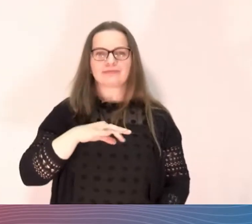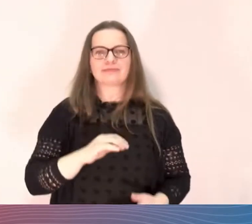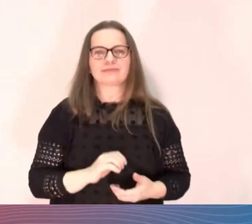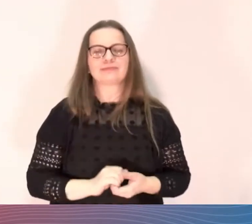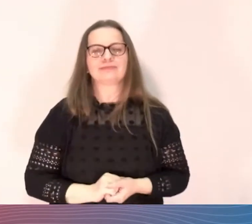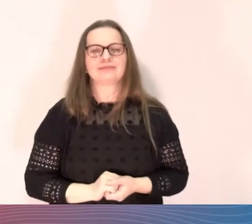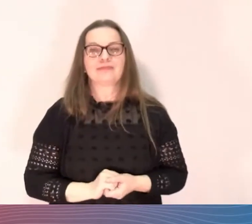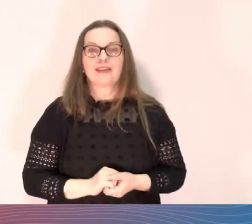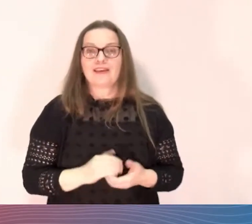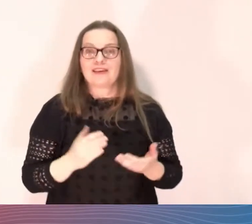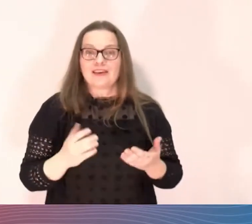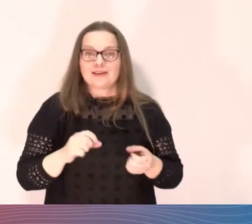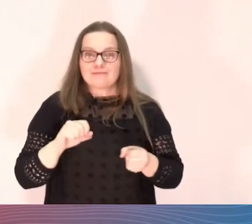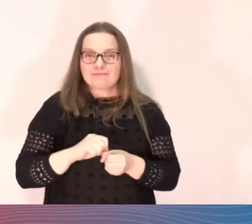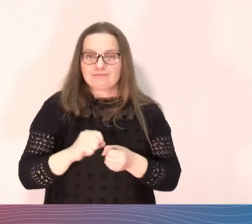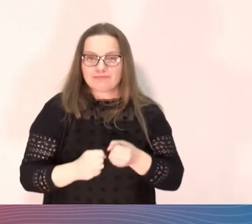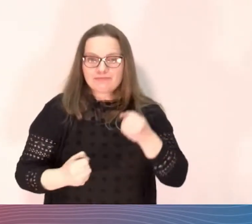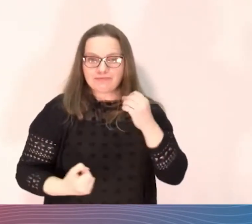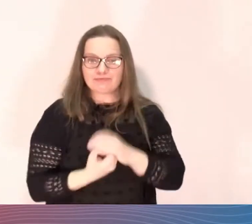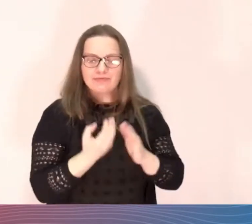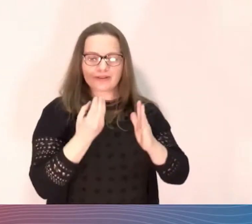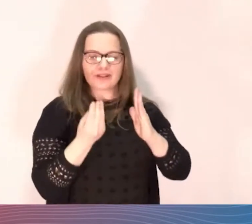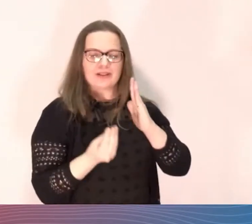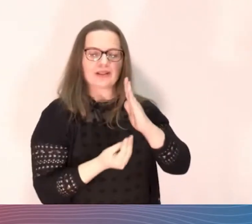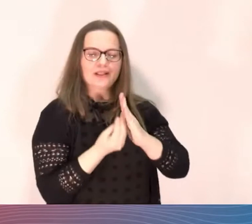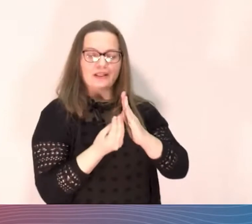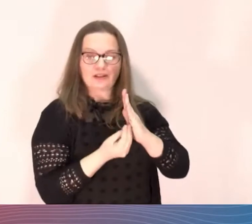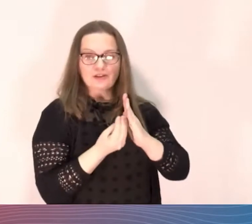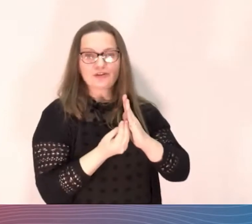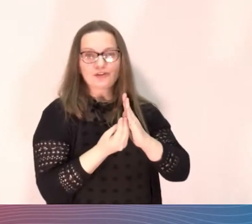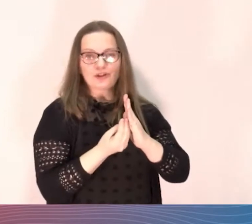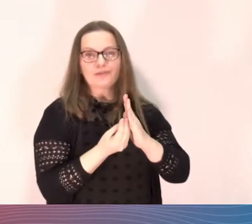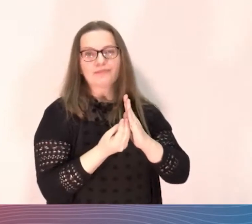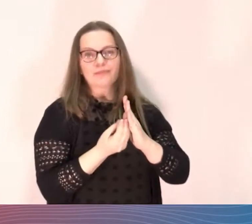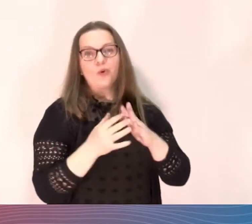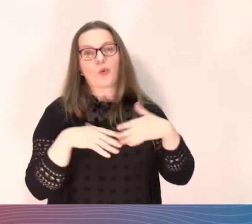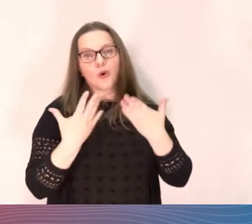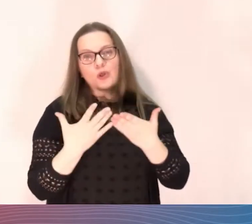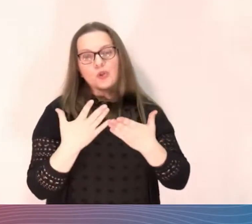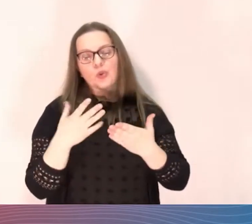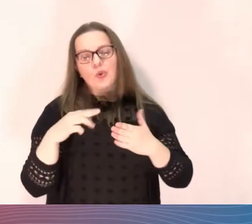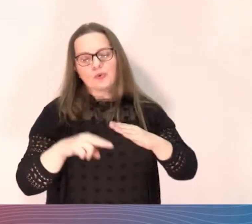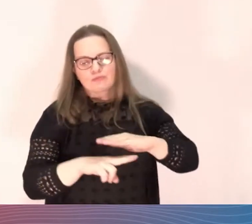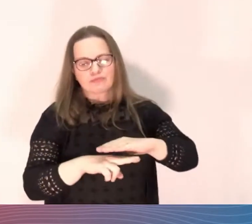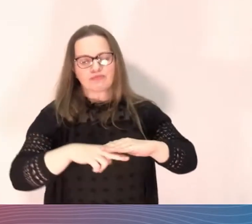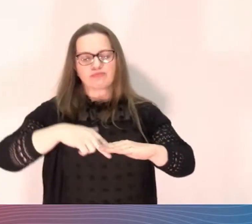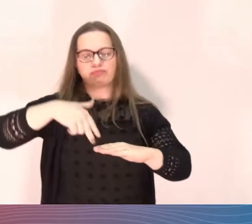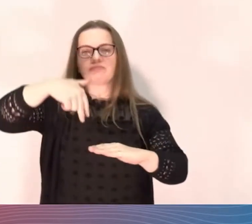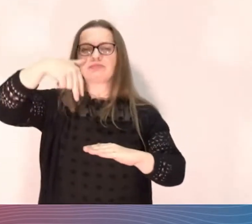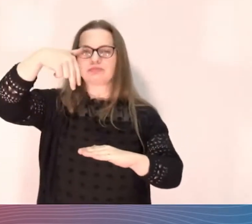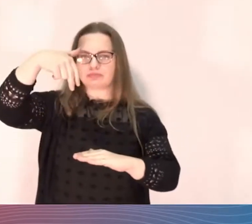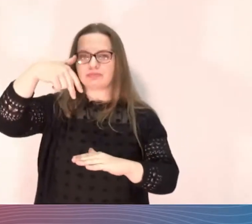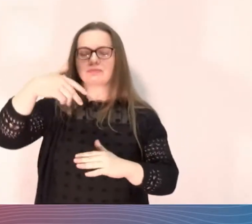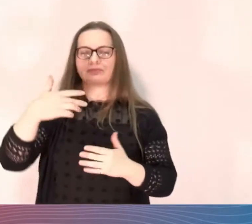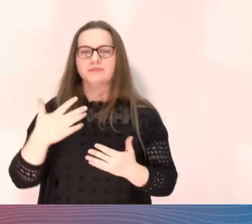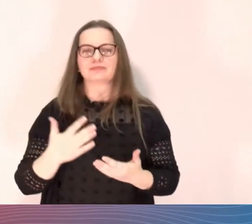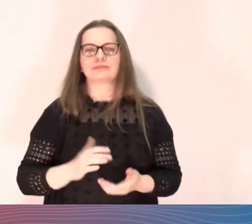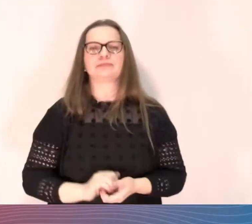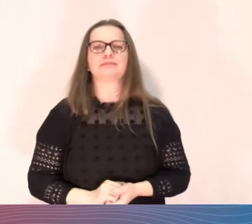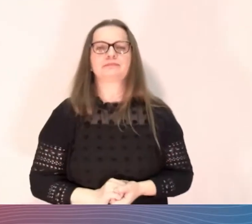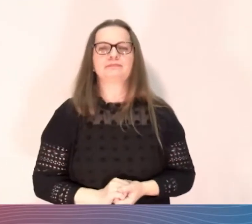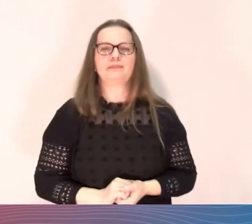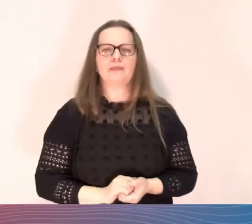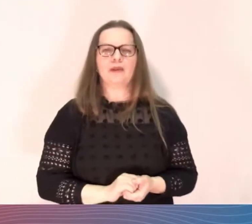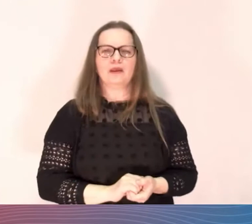e gerou a igreja na sua ressurreição. E em Mateus